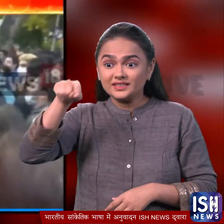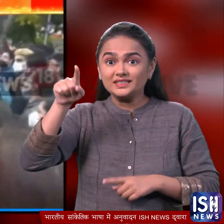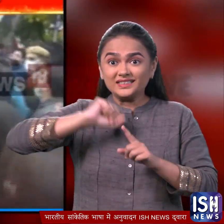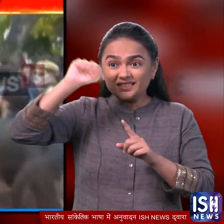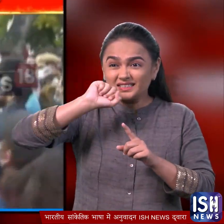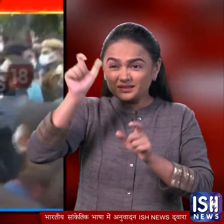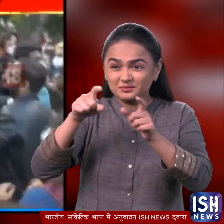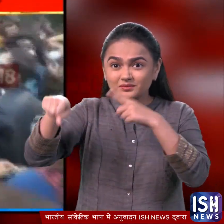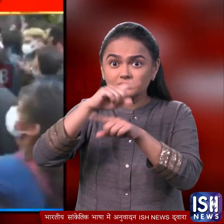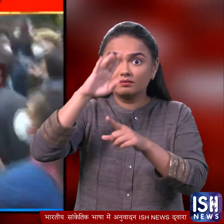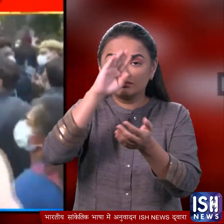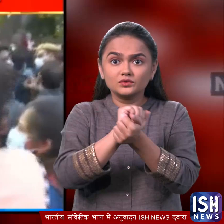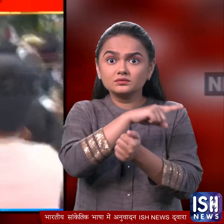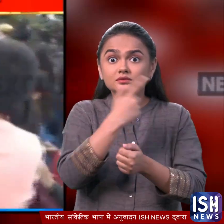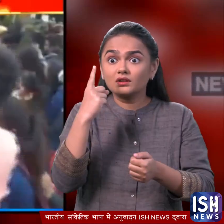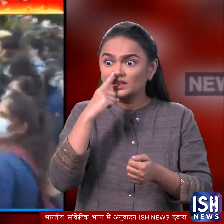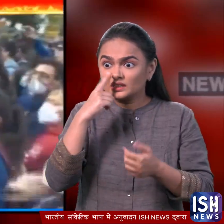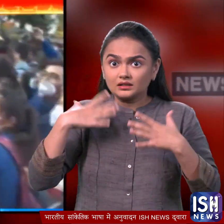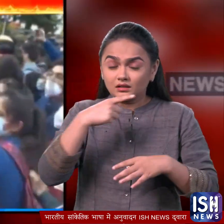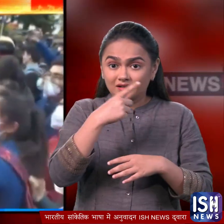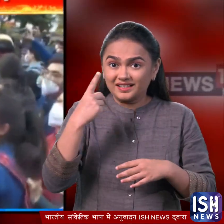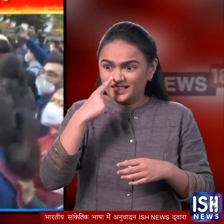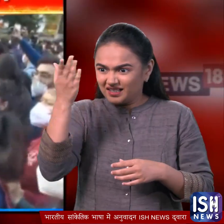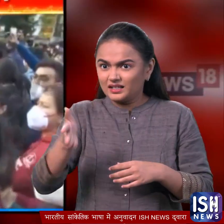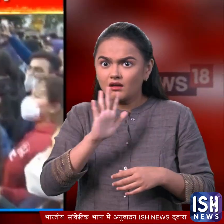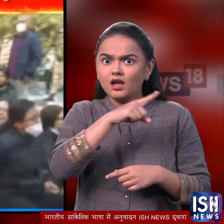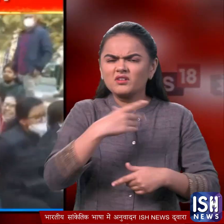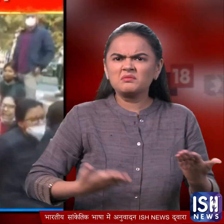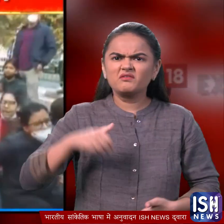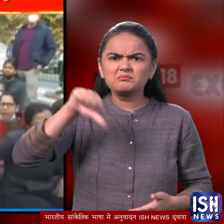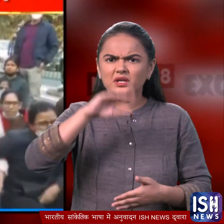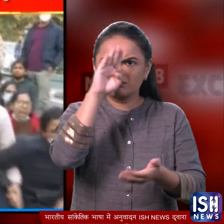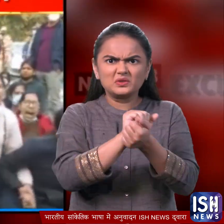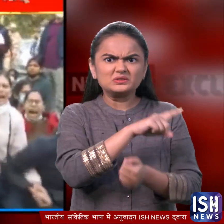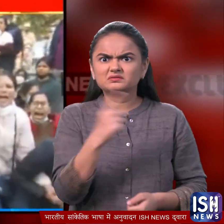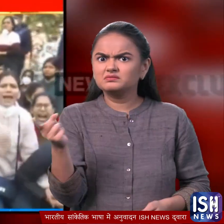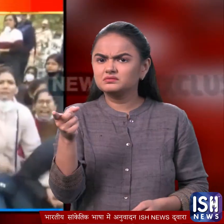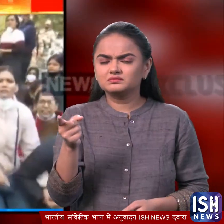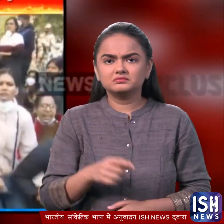वहीं प्रदर्शन करने वालों ने पुलिस पर महिला डॉक्टरों के साथ बदसलूकी का आरोप लगाया।